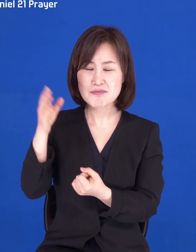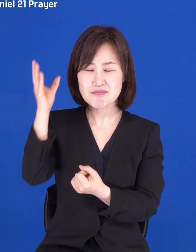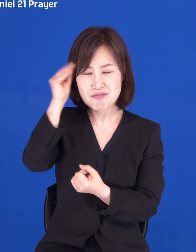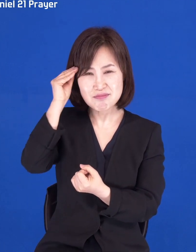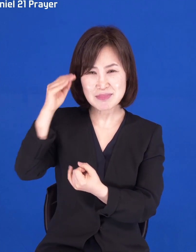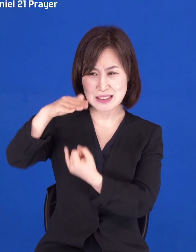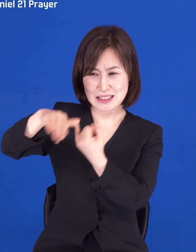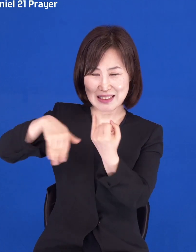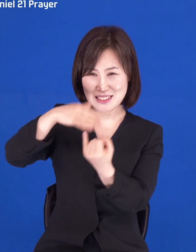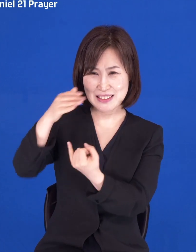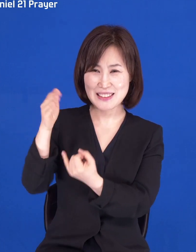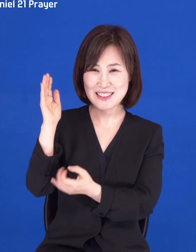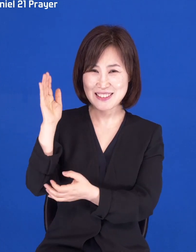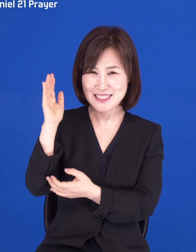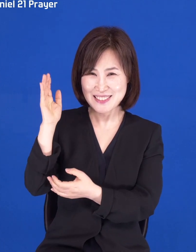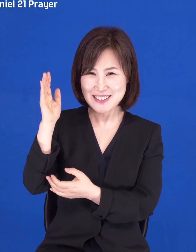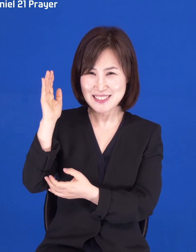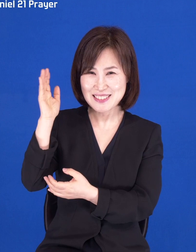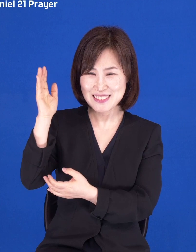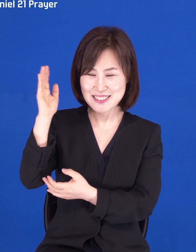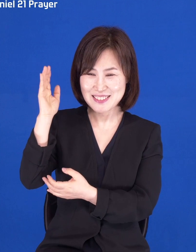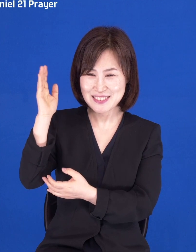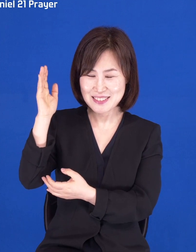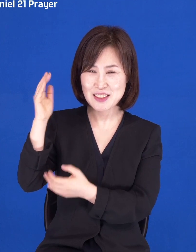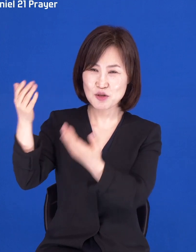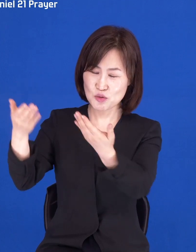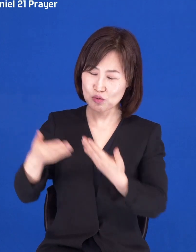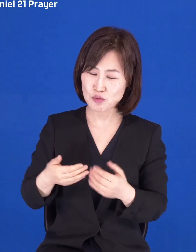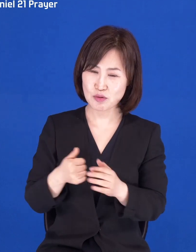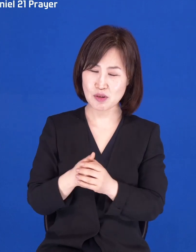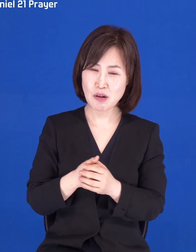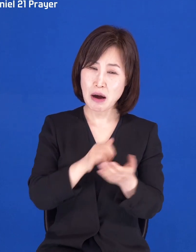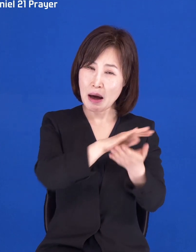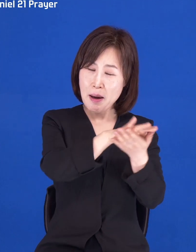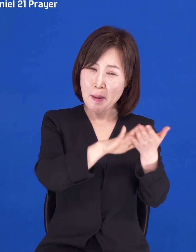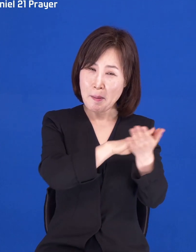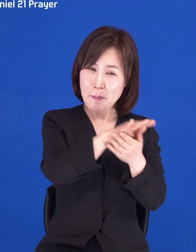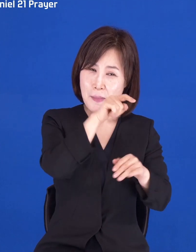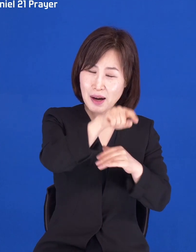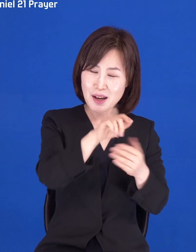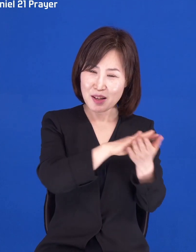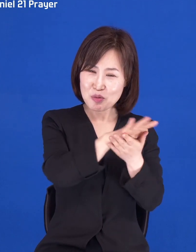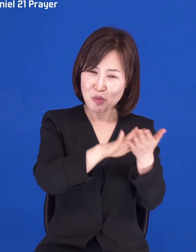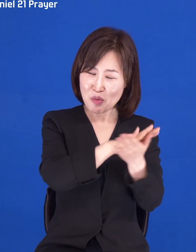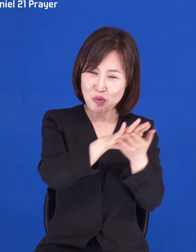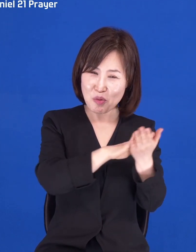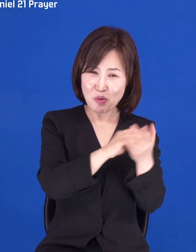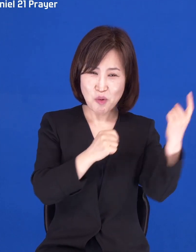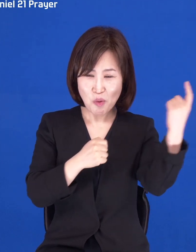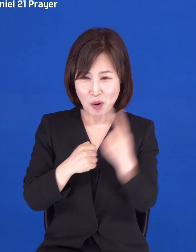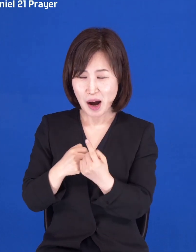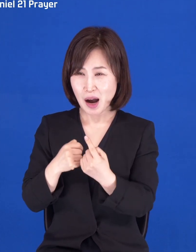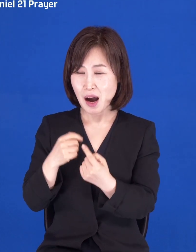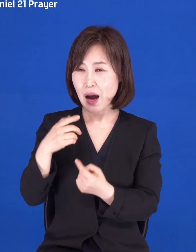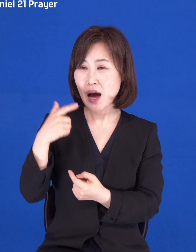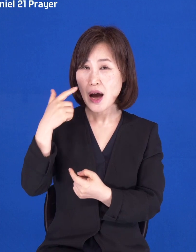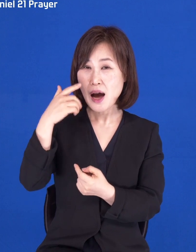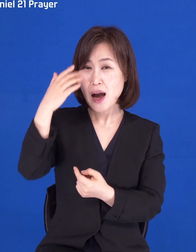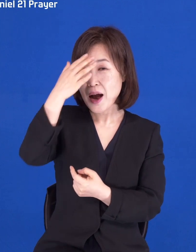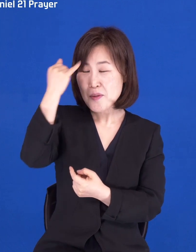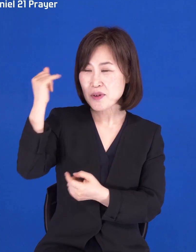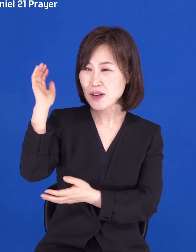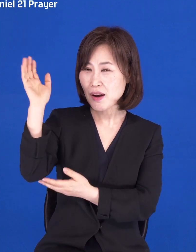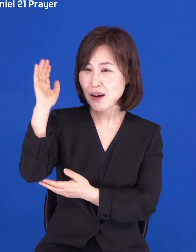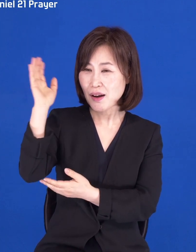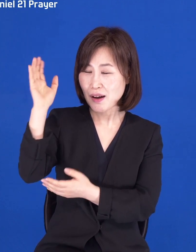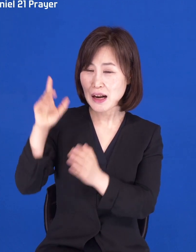하루 종일 밖에서 뛰어놀다 들어와서는 막 쏟아지는 잠을 참지 못하고 할머니 성경 이야기 들려주실 때